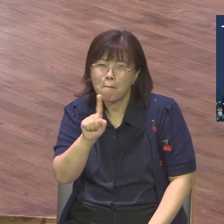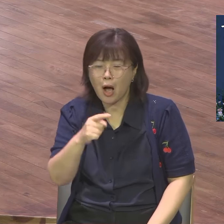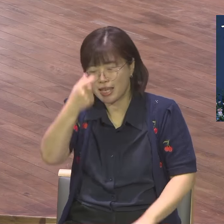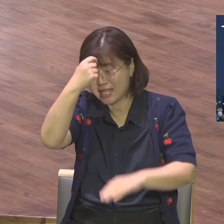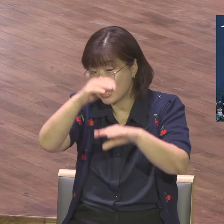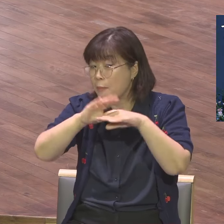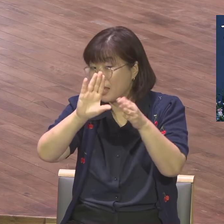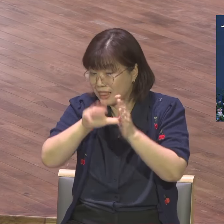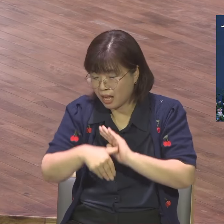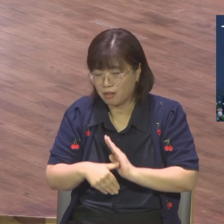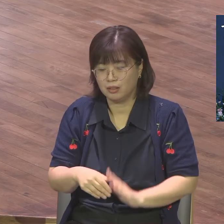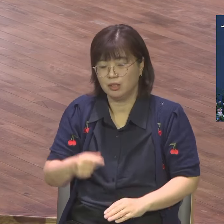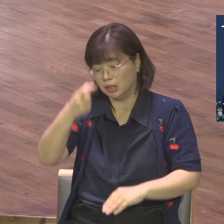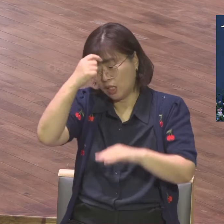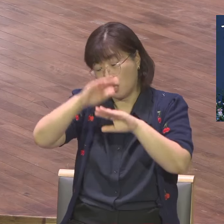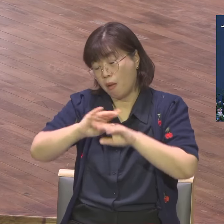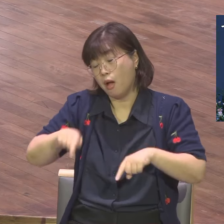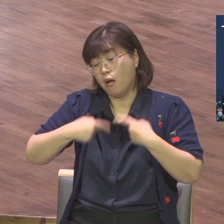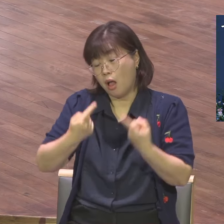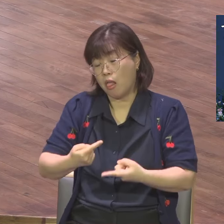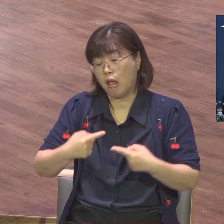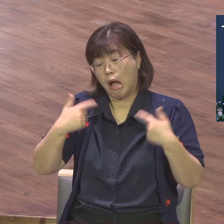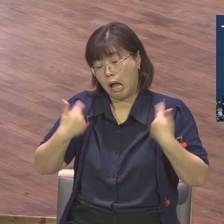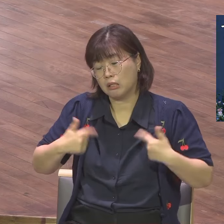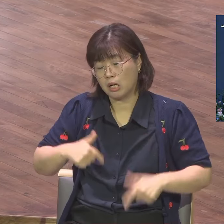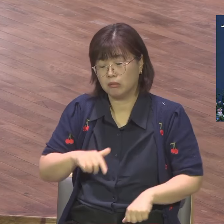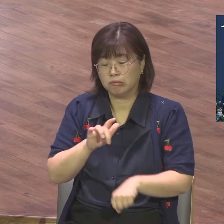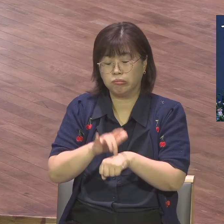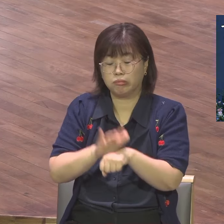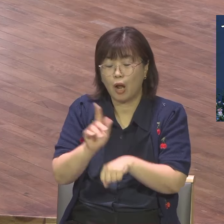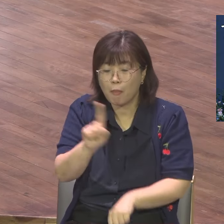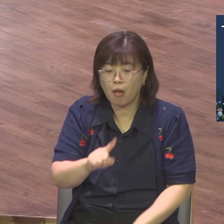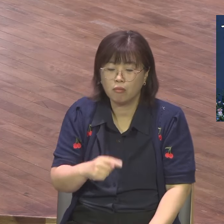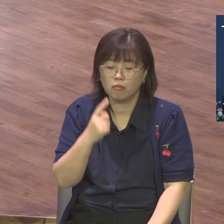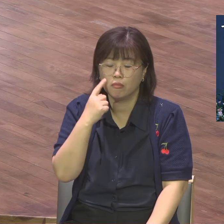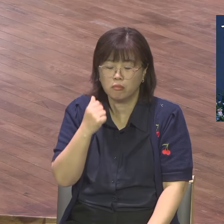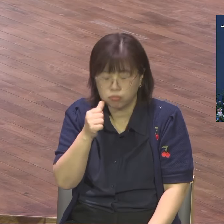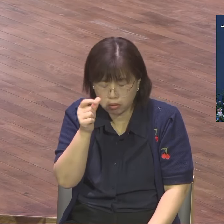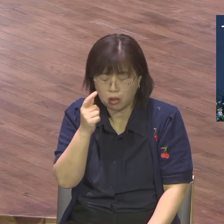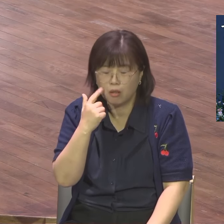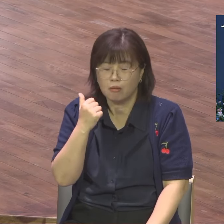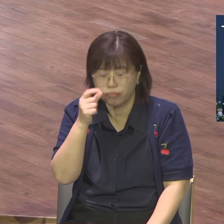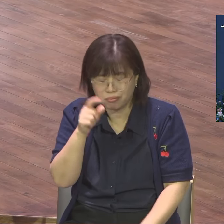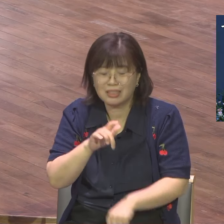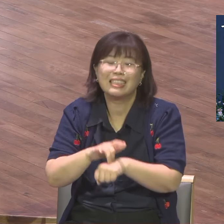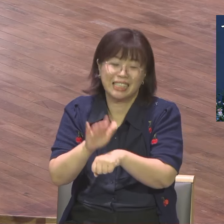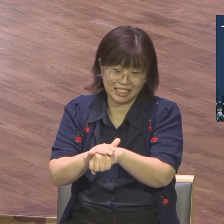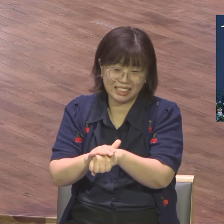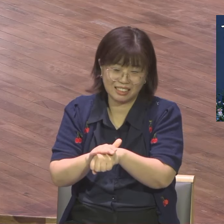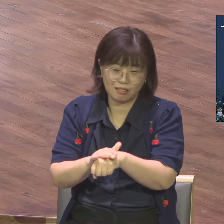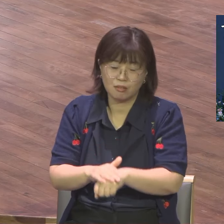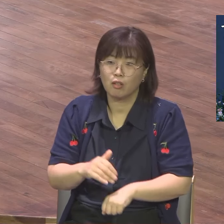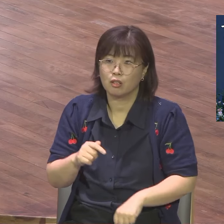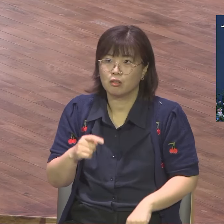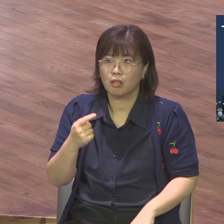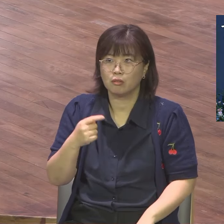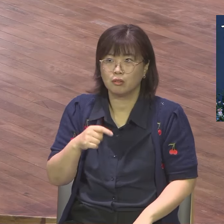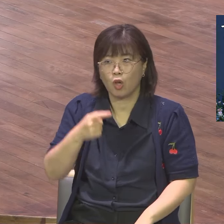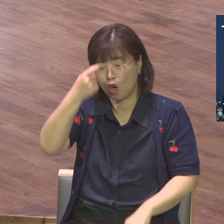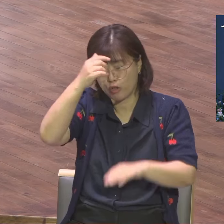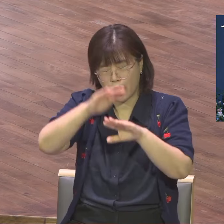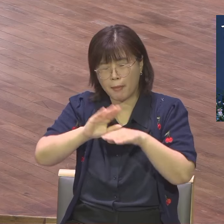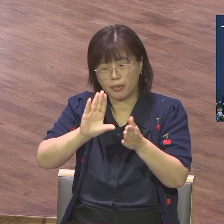꿈을 꾸게 됐어요. 꿈을 꾸었는데 자신이 죽었어. 죽어서 천국에 갔는데, 천국에 딱